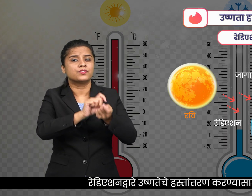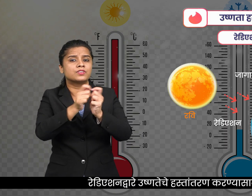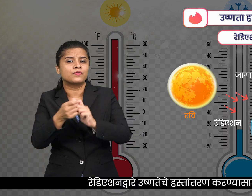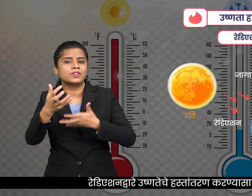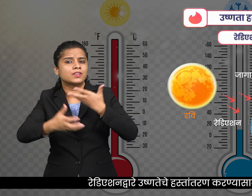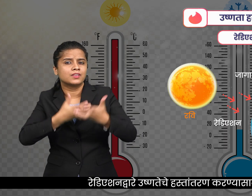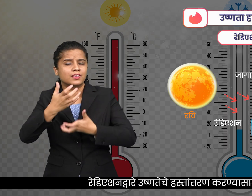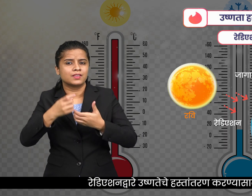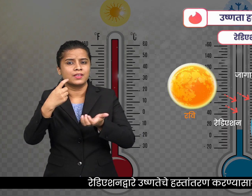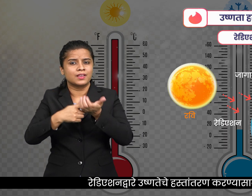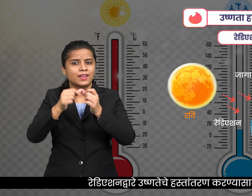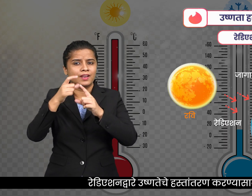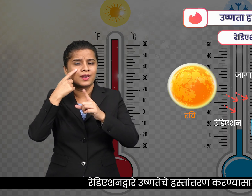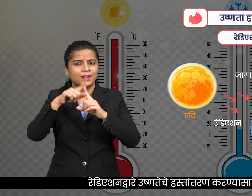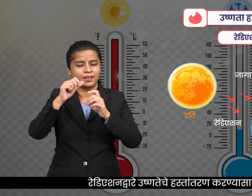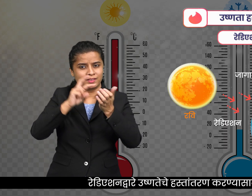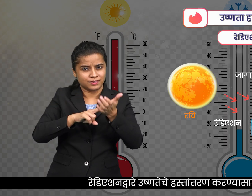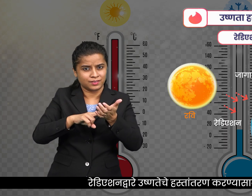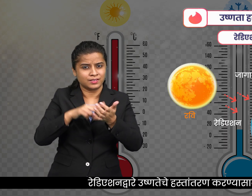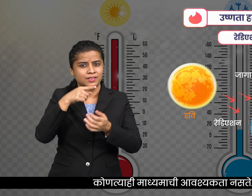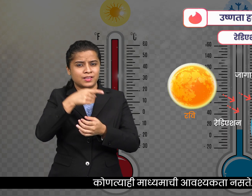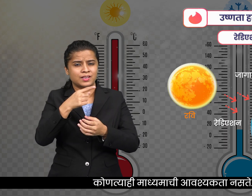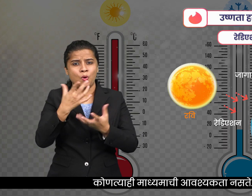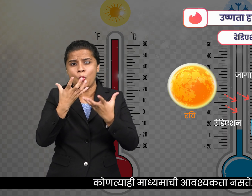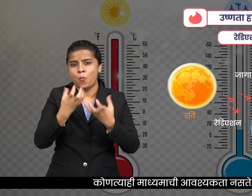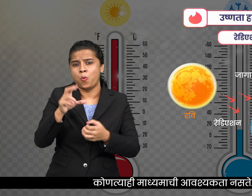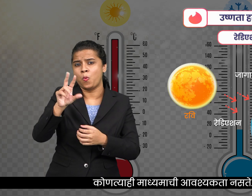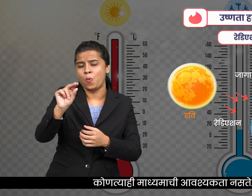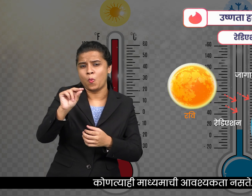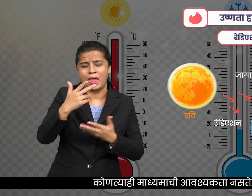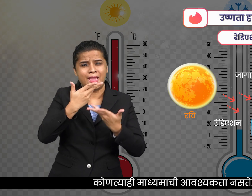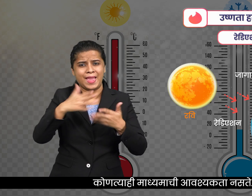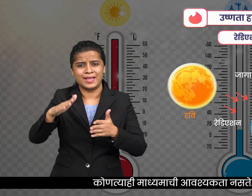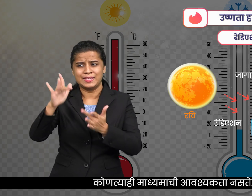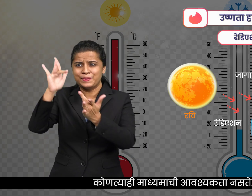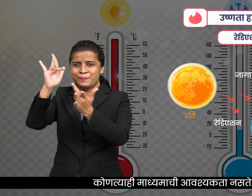रेडिएशनद्वारे उष्णतेचे हस्तांतरण करण्यासाठी कोणत्याही माध्यमाची आवश्यकता नसते.